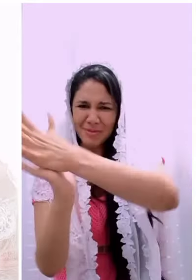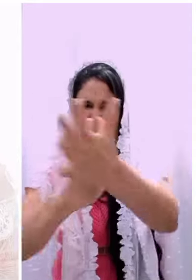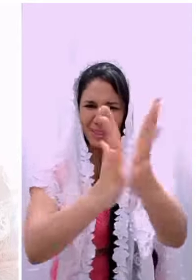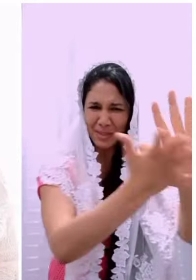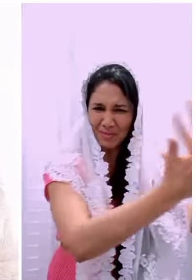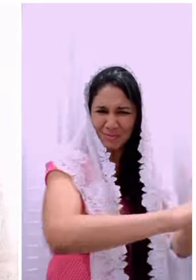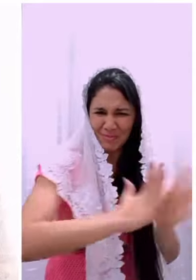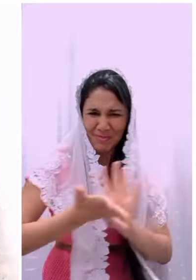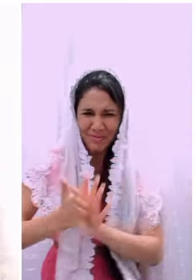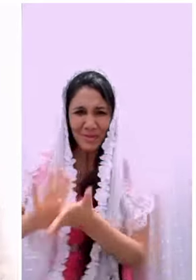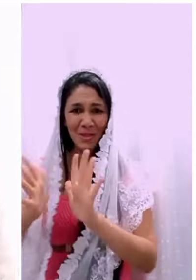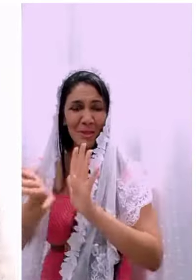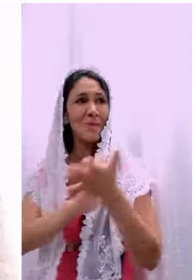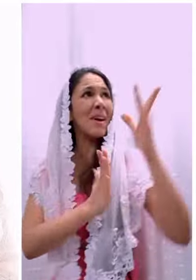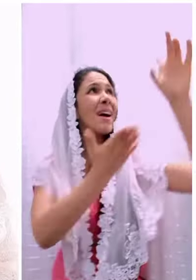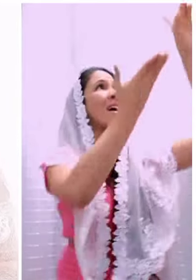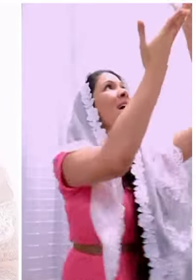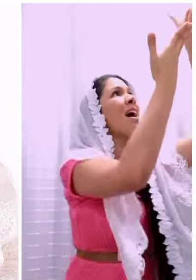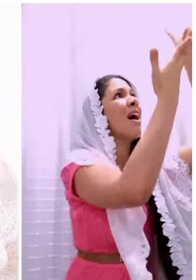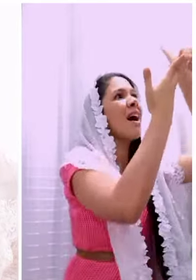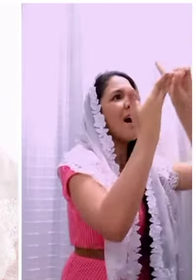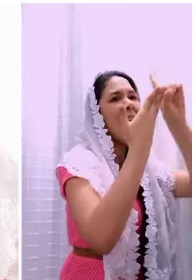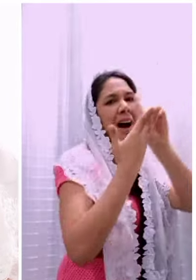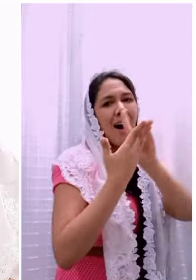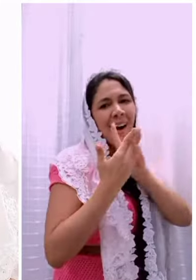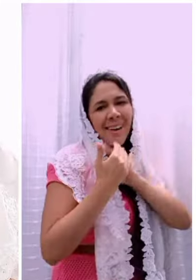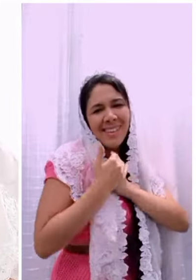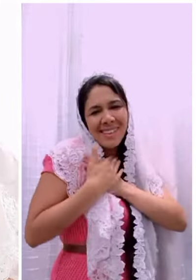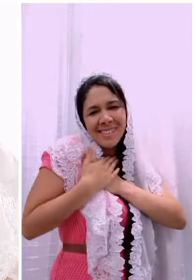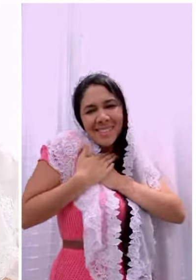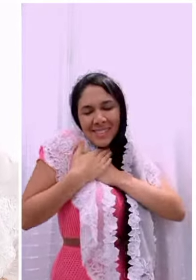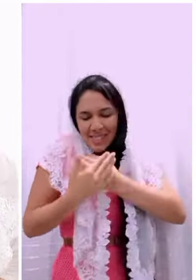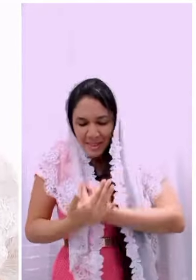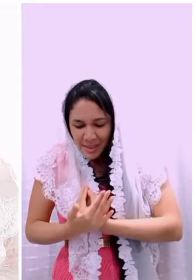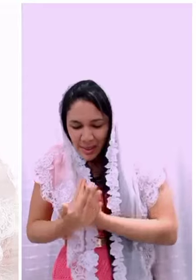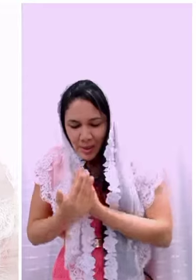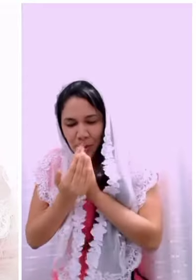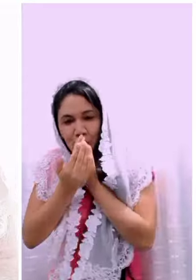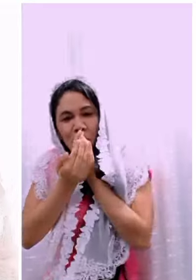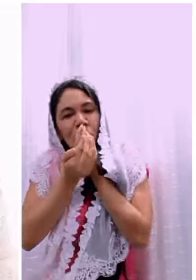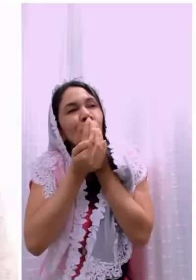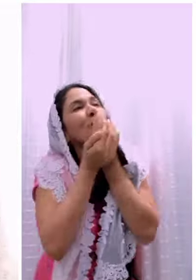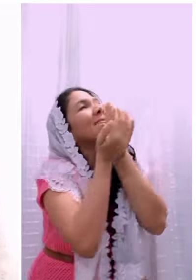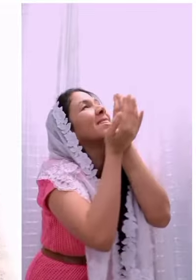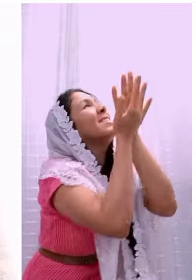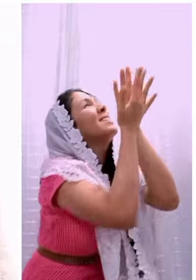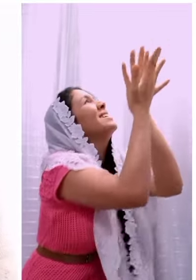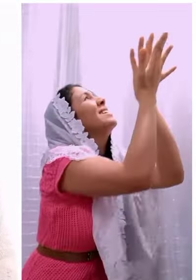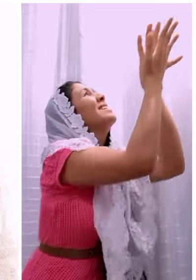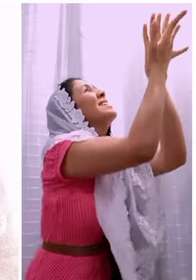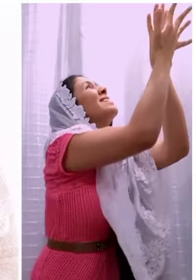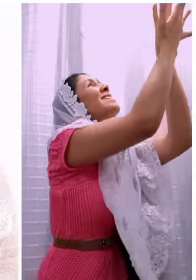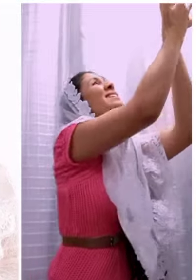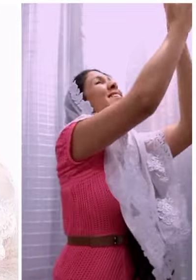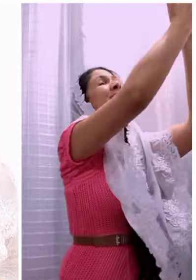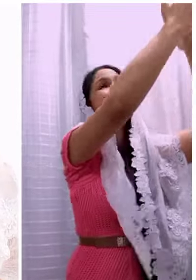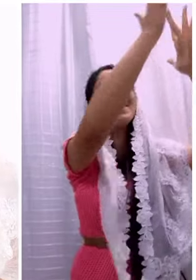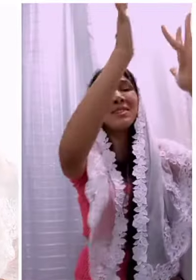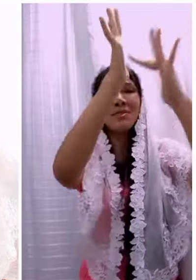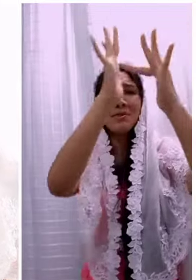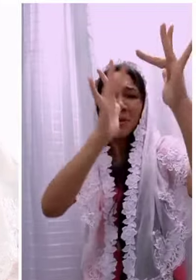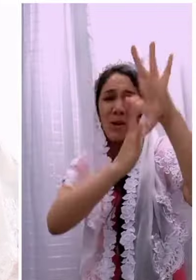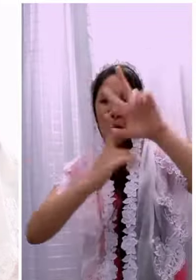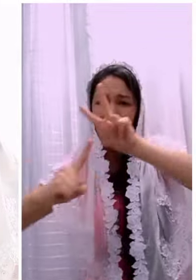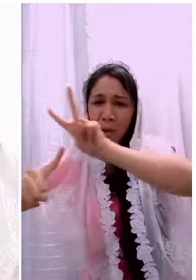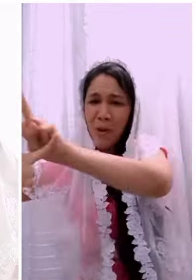O meu amado é meu, eu sou dele, ele apacenta o seu rebanho entre os lírios, antes que